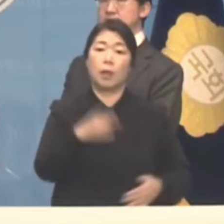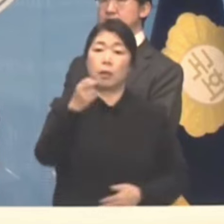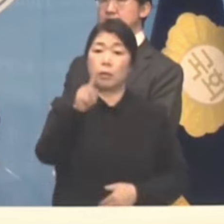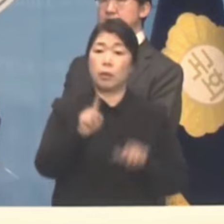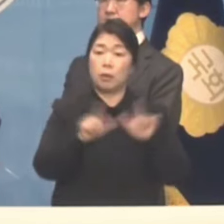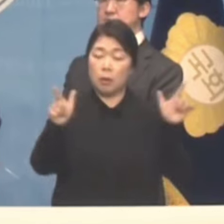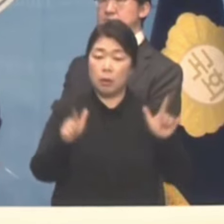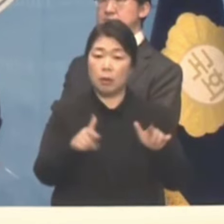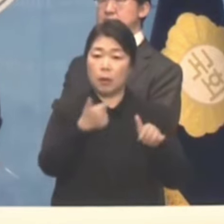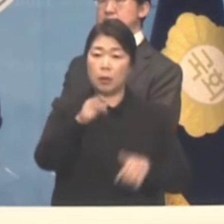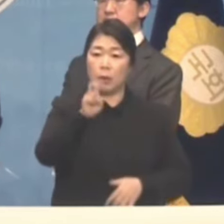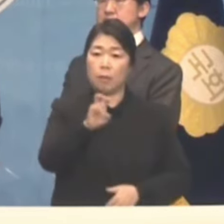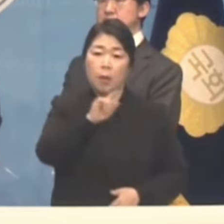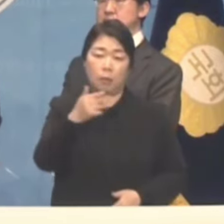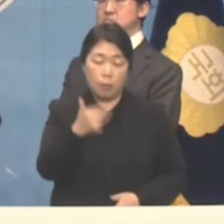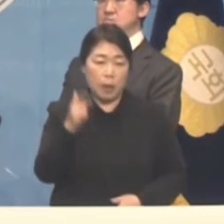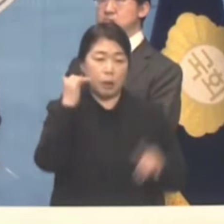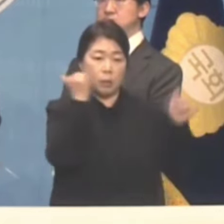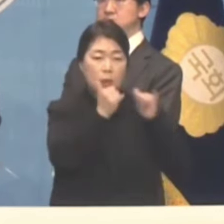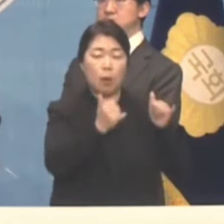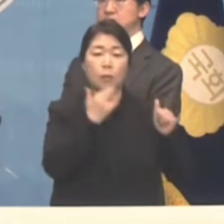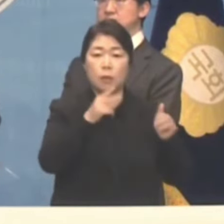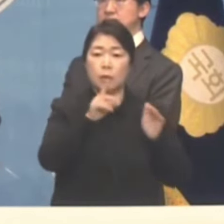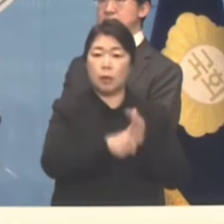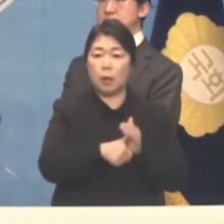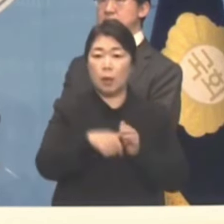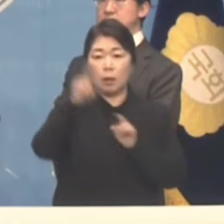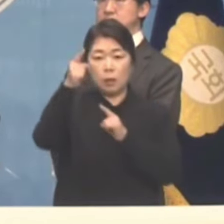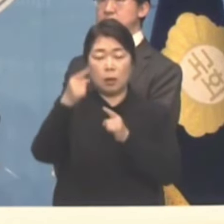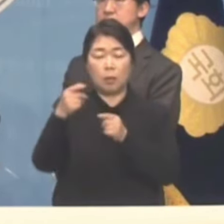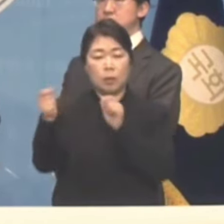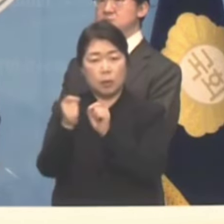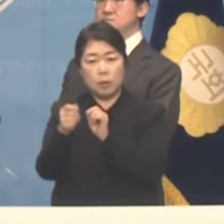김만배 통화하지 않을 때 이재명의 측근